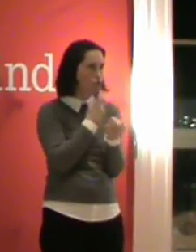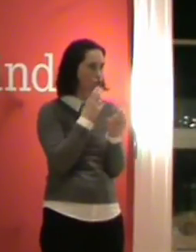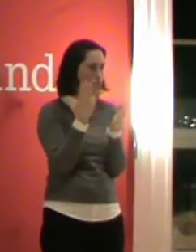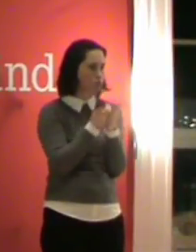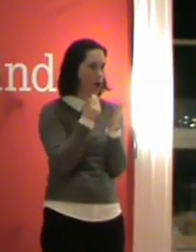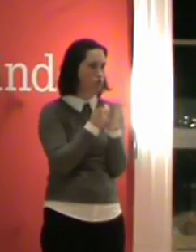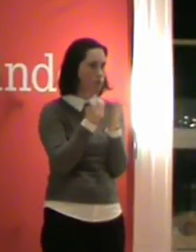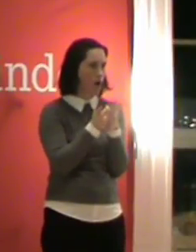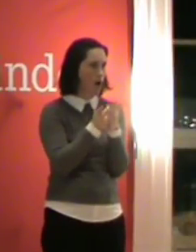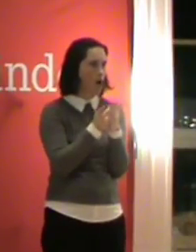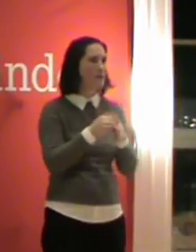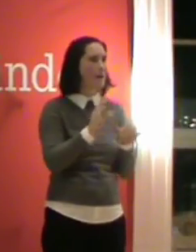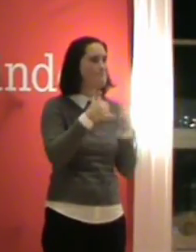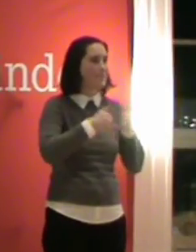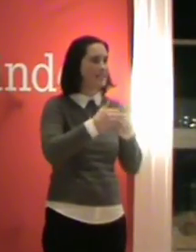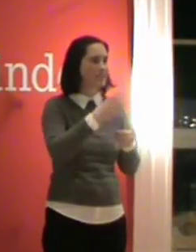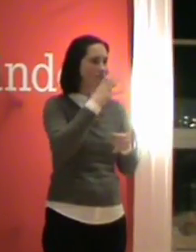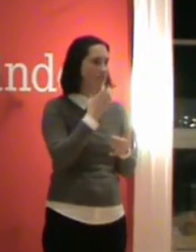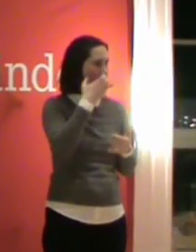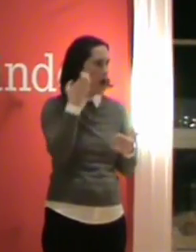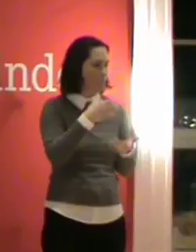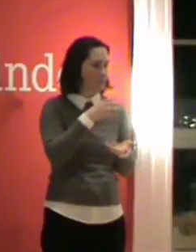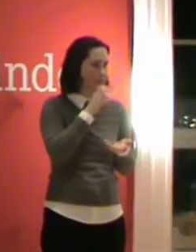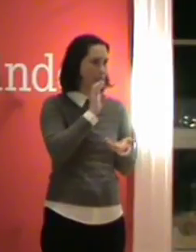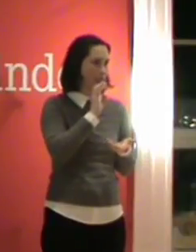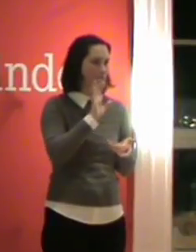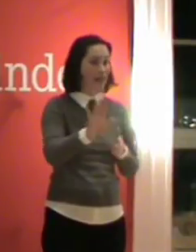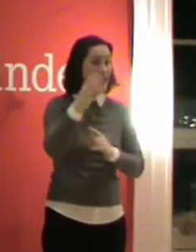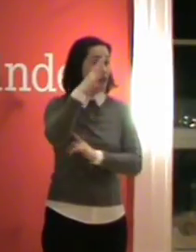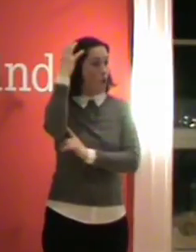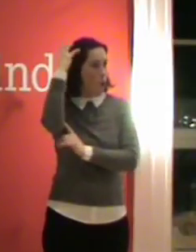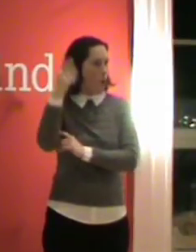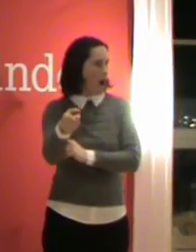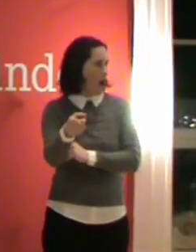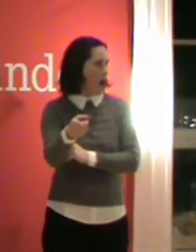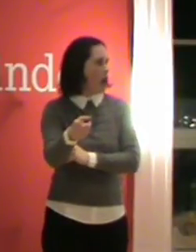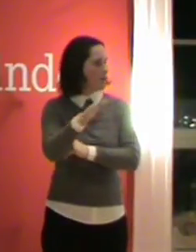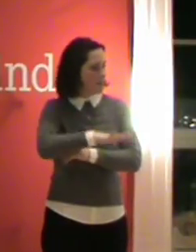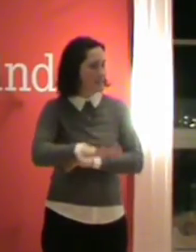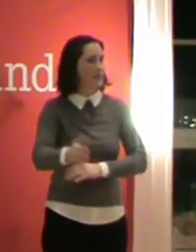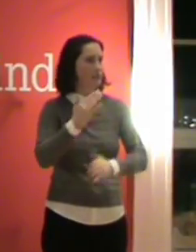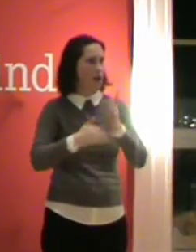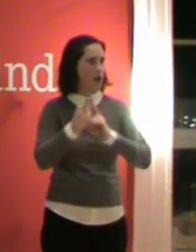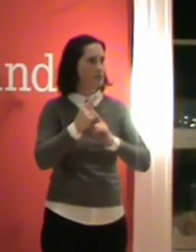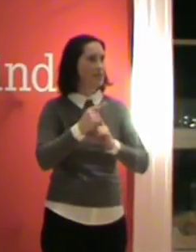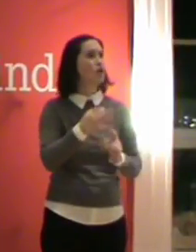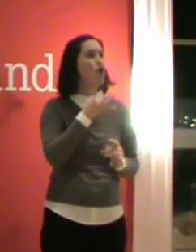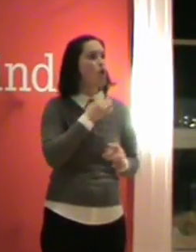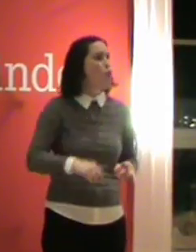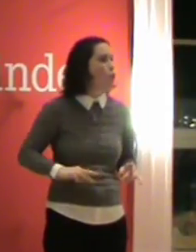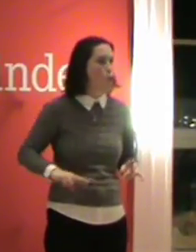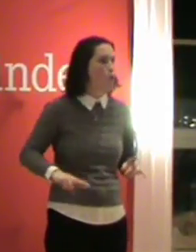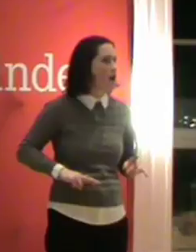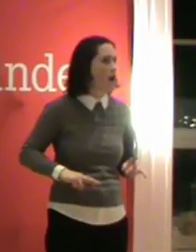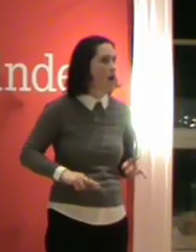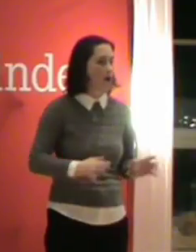vor einem Glas warmer Milch, weil ihre Großmutter ihr in der Kindheit erzählt hatte, dass man den Hunger nicht spürt,